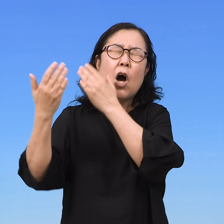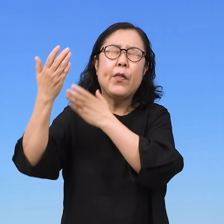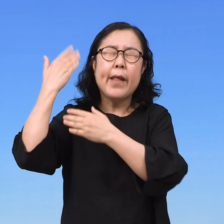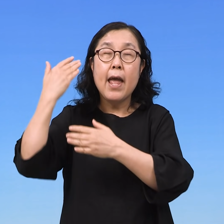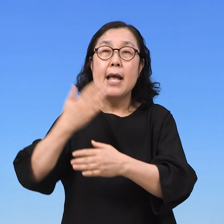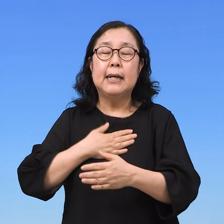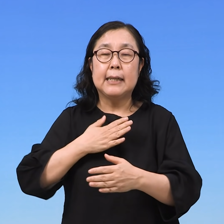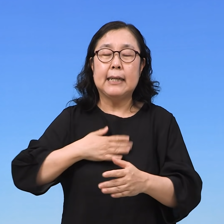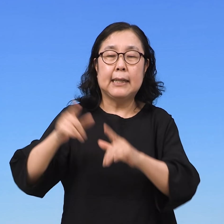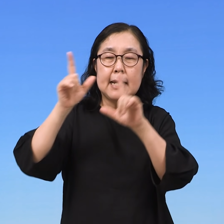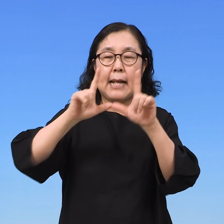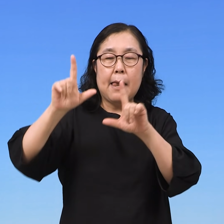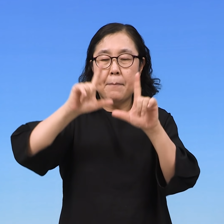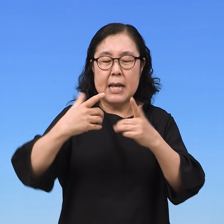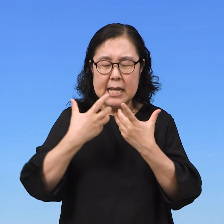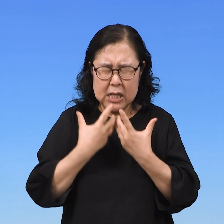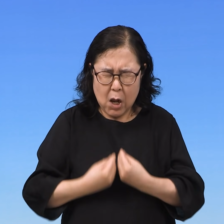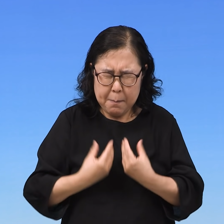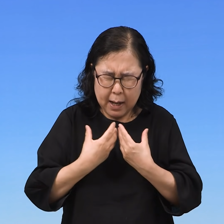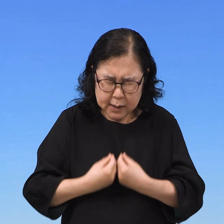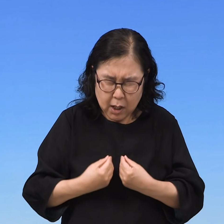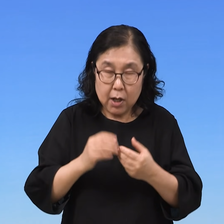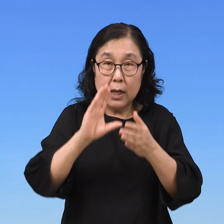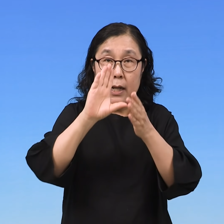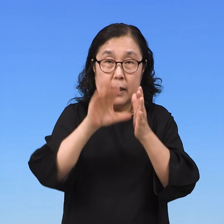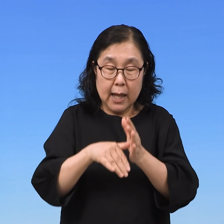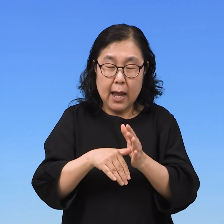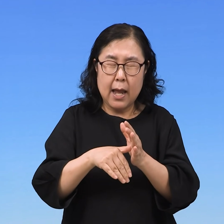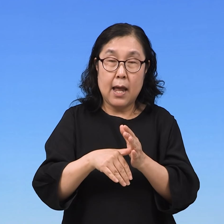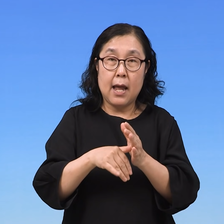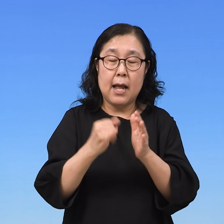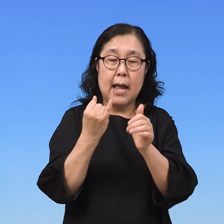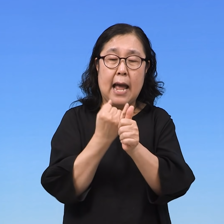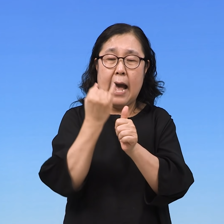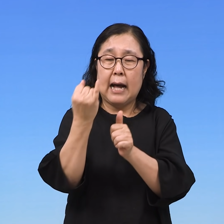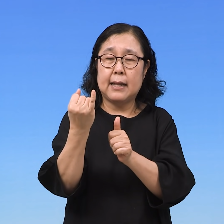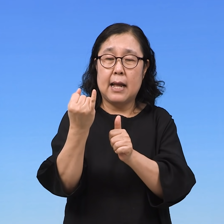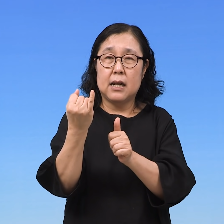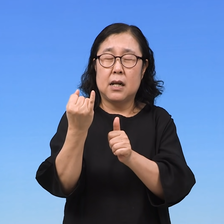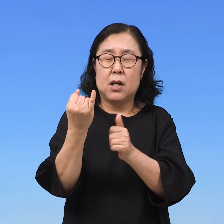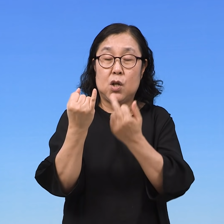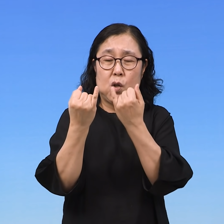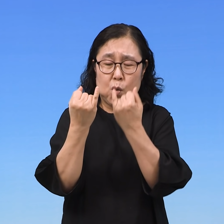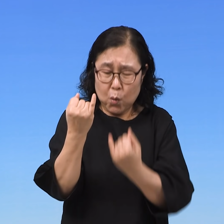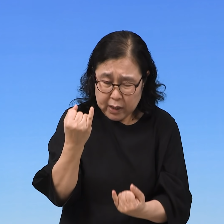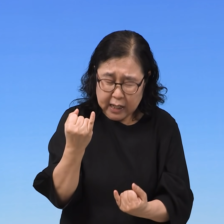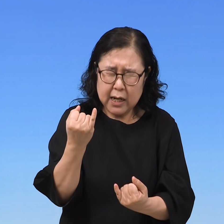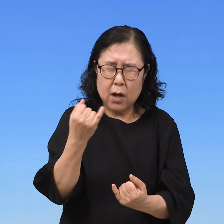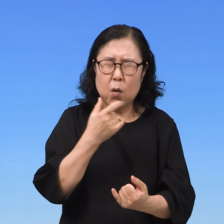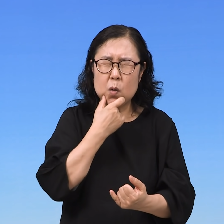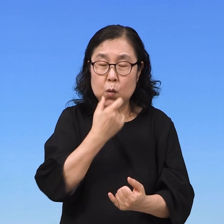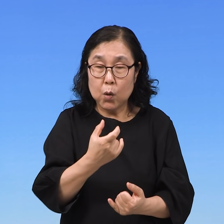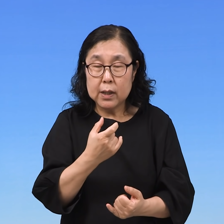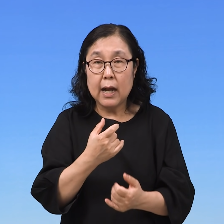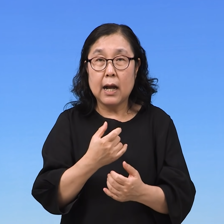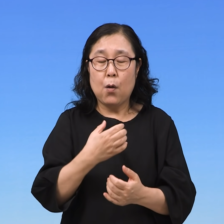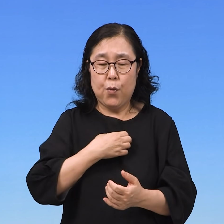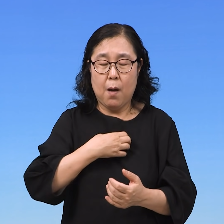삶 자체가 절망적인 상황, 그 아내를 누이라고 속였다가 덧나가지고 위기를 만나던